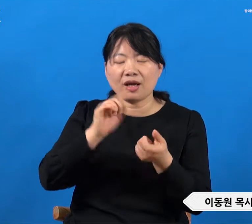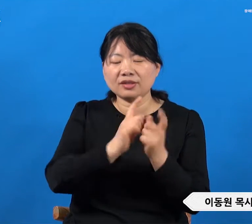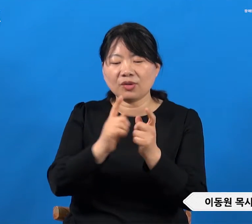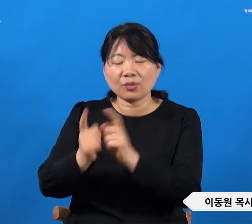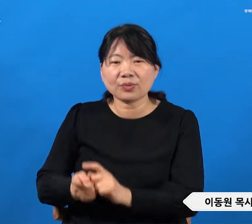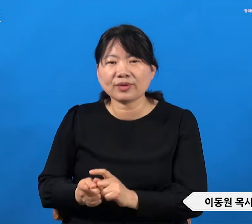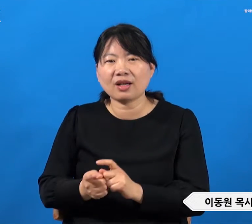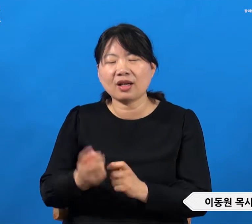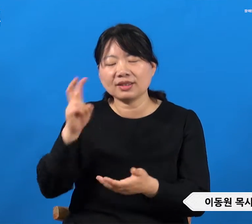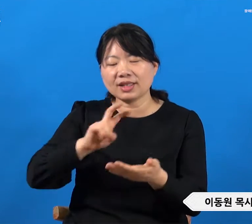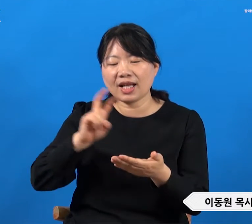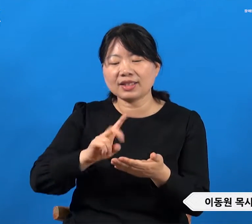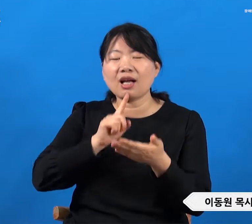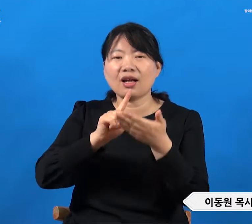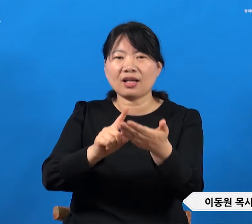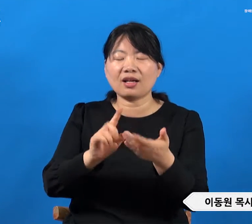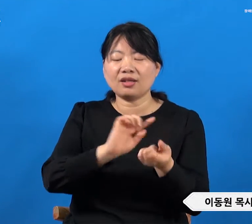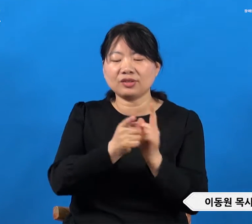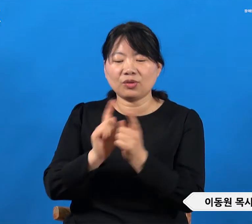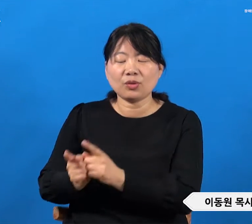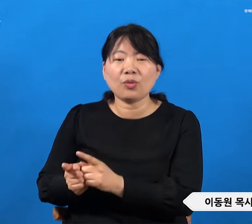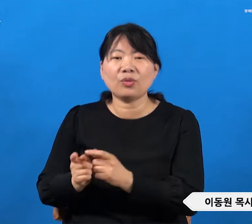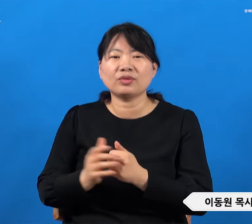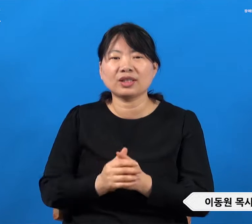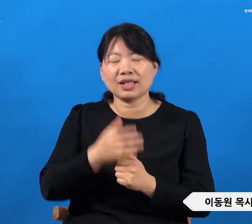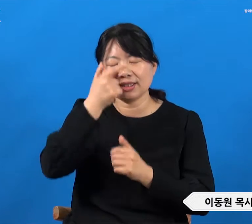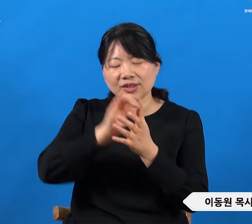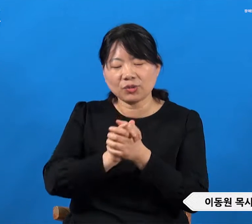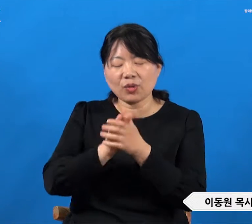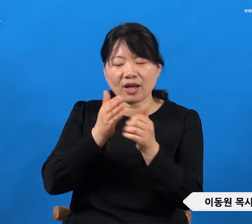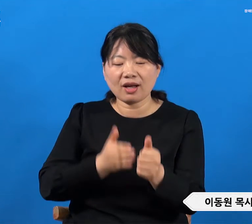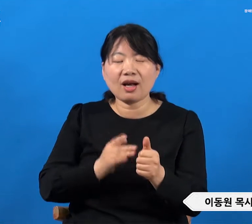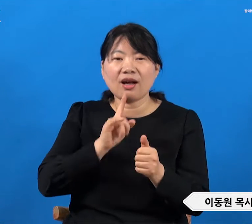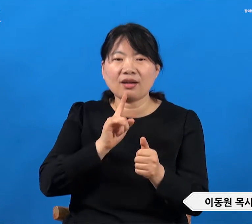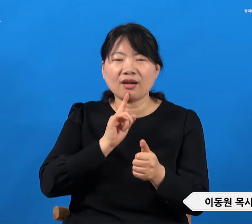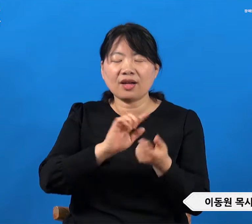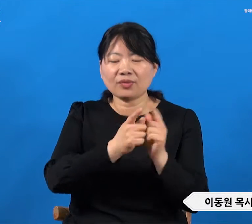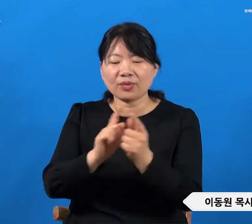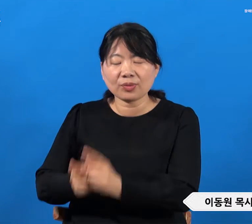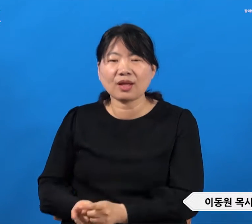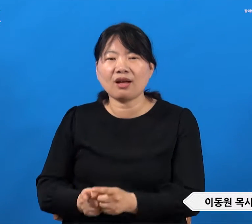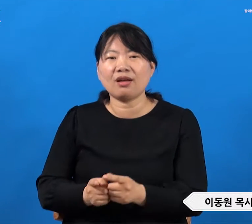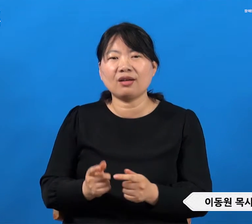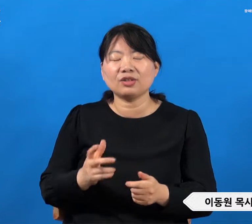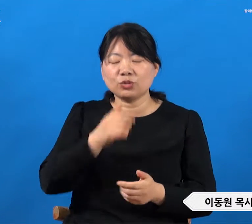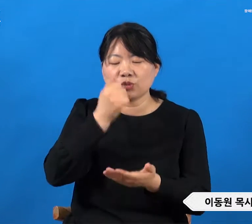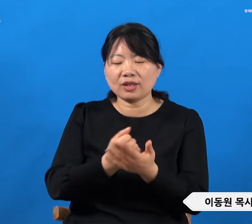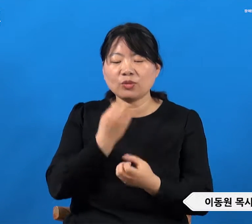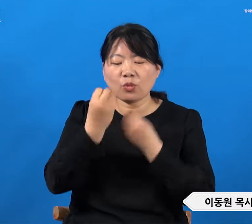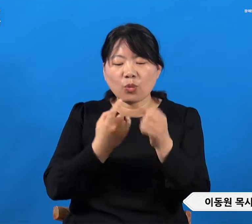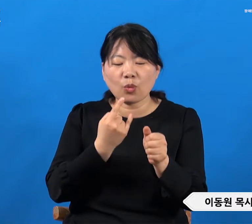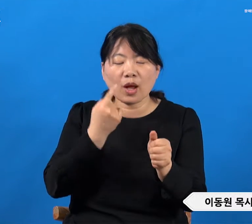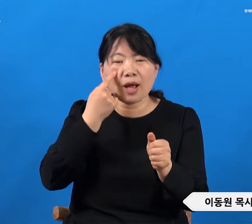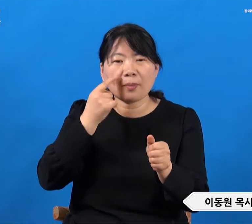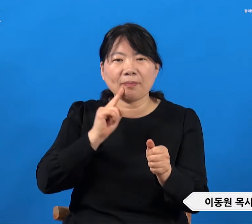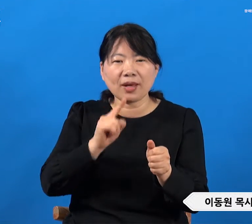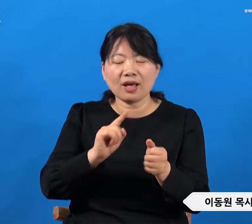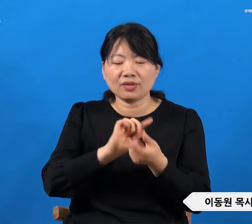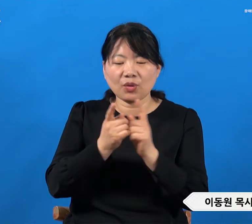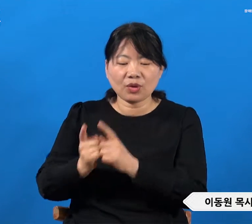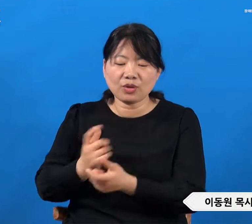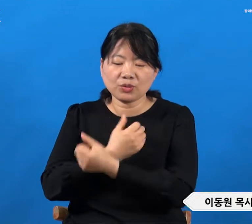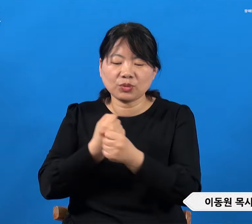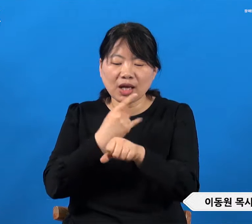서로 찬양하라. 서로 기도하라. 서로 죄를 고하라.